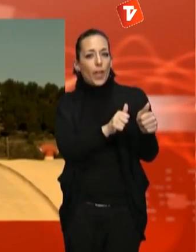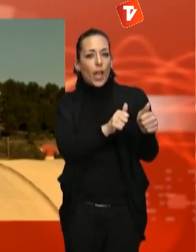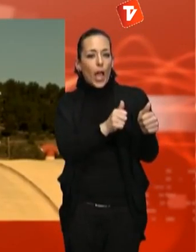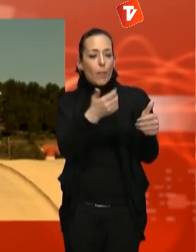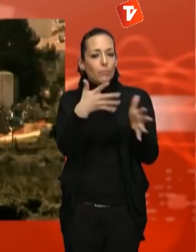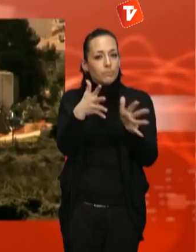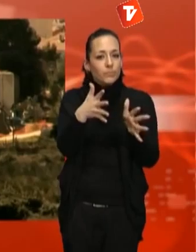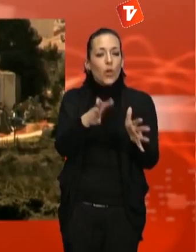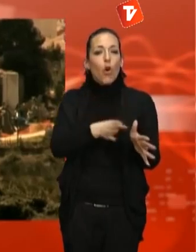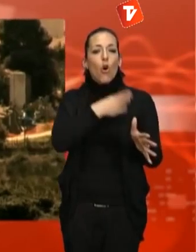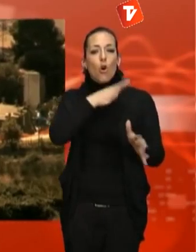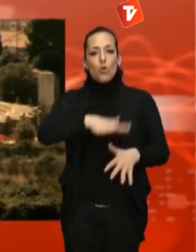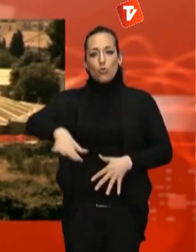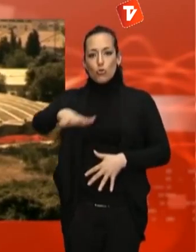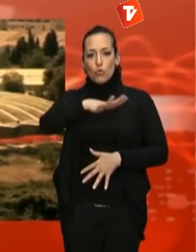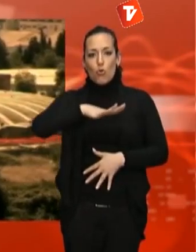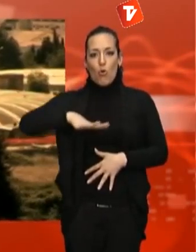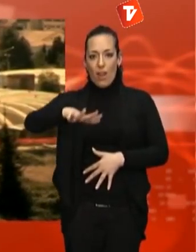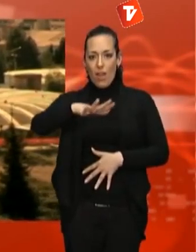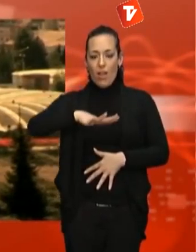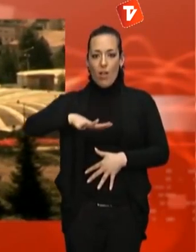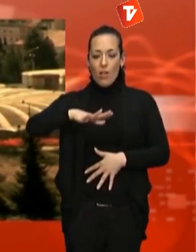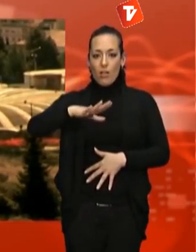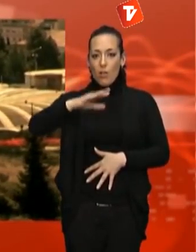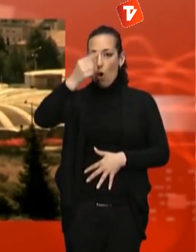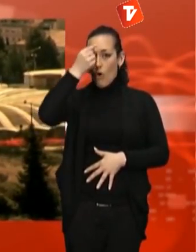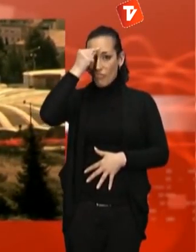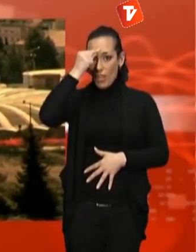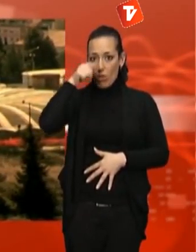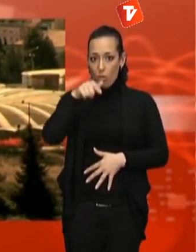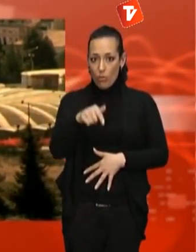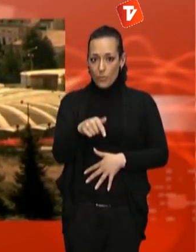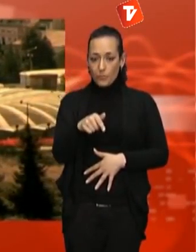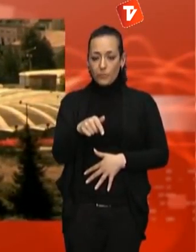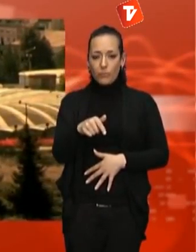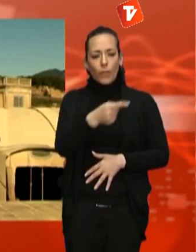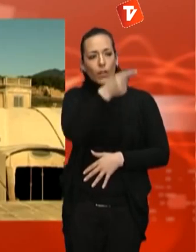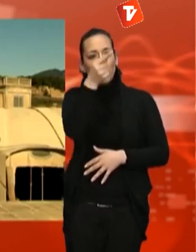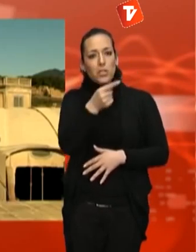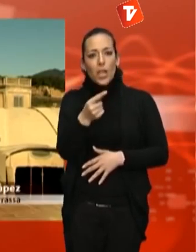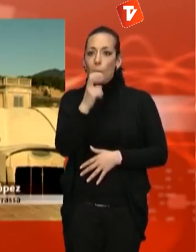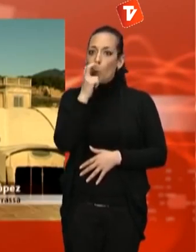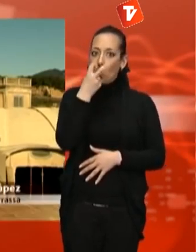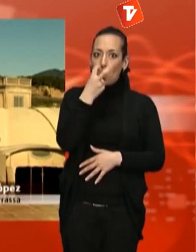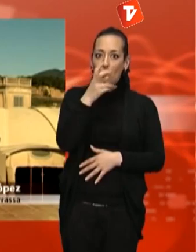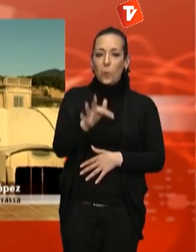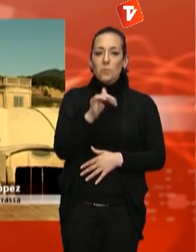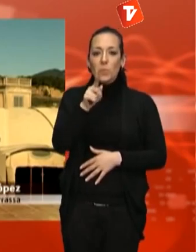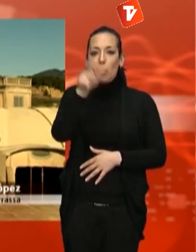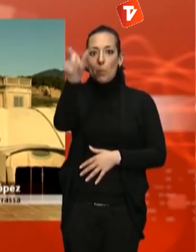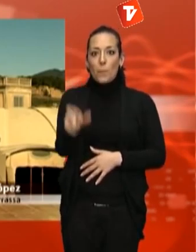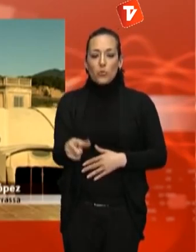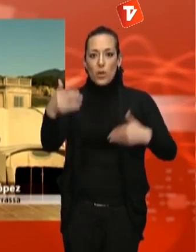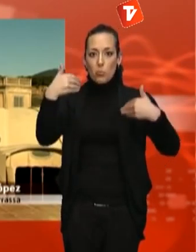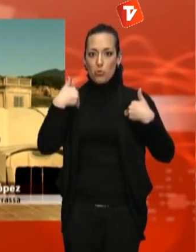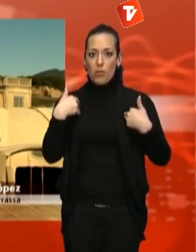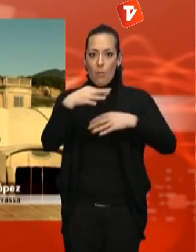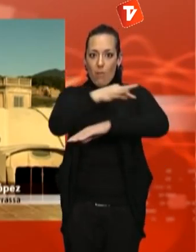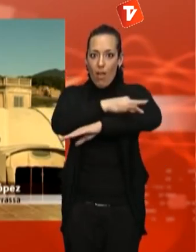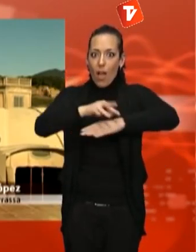de la mateixa època, precisament, i, per tant, és un disseny curiós, que arquitectònicament els arquitectes que l'han visitat es